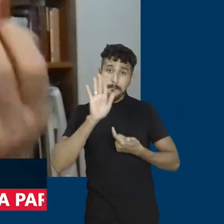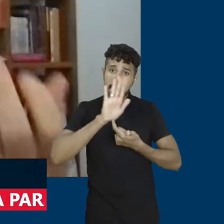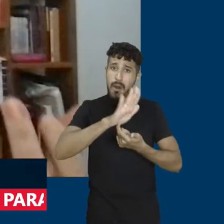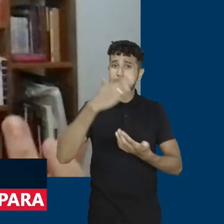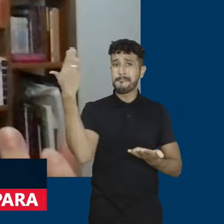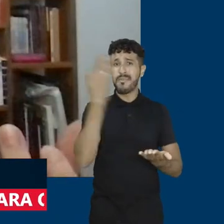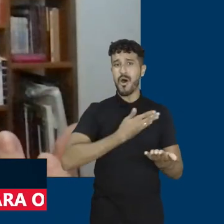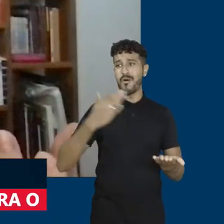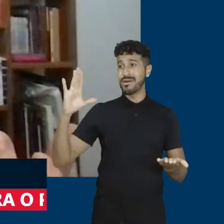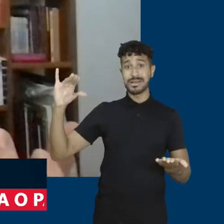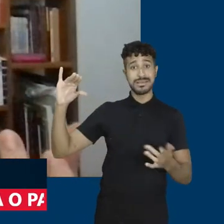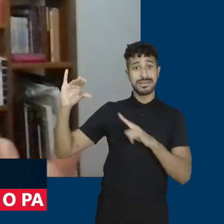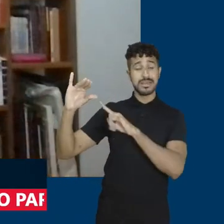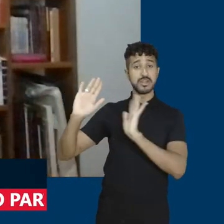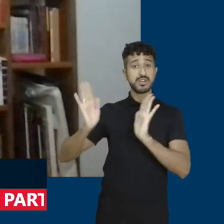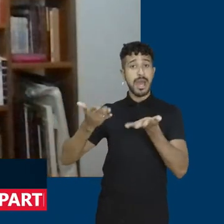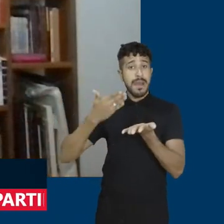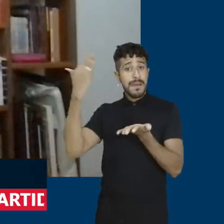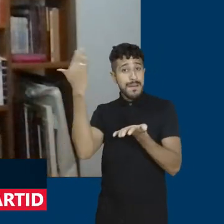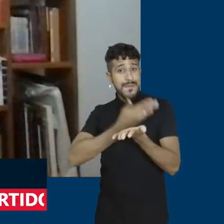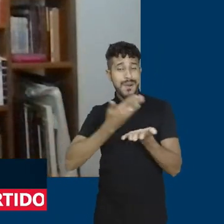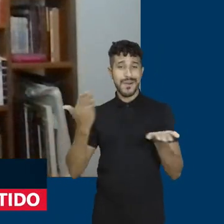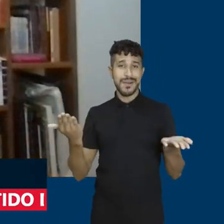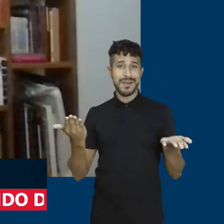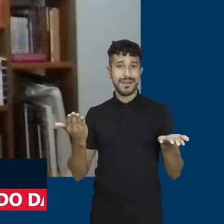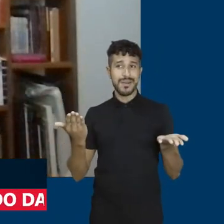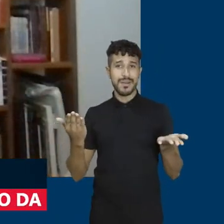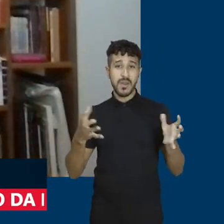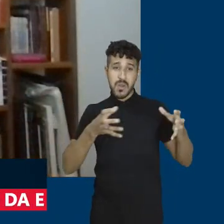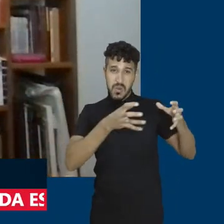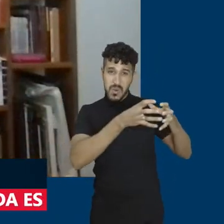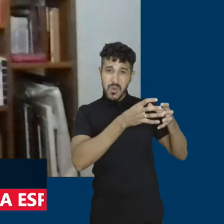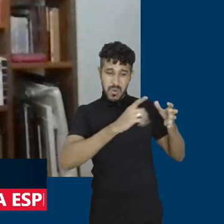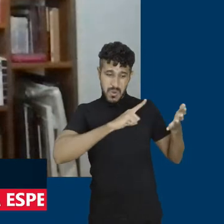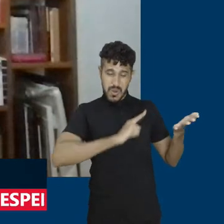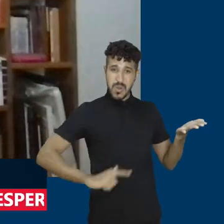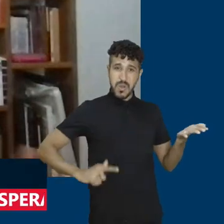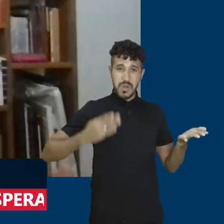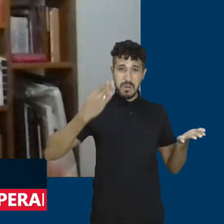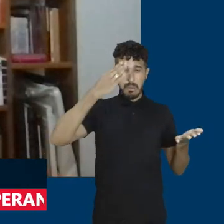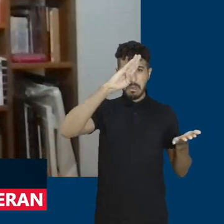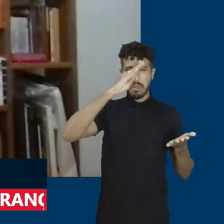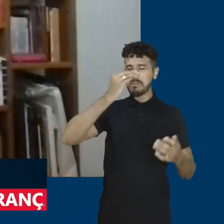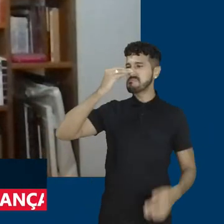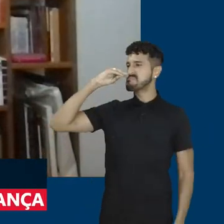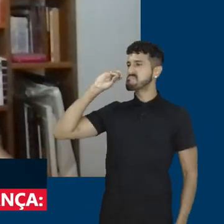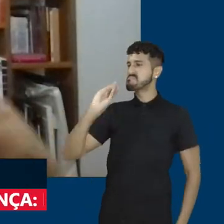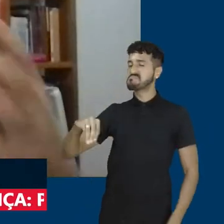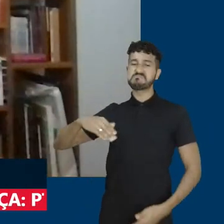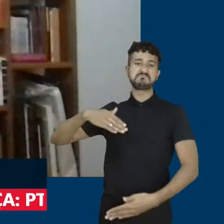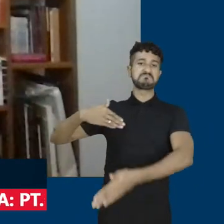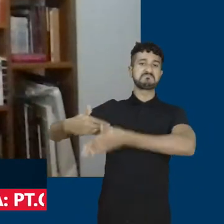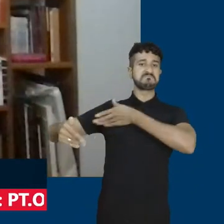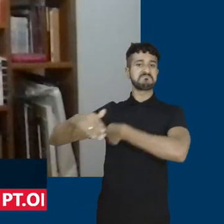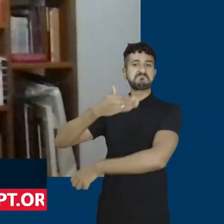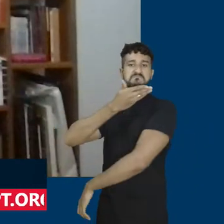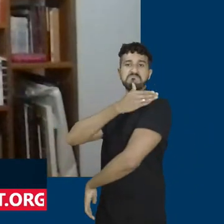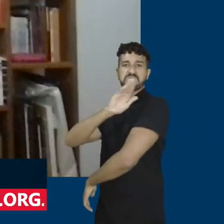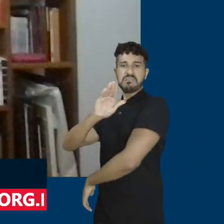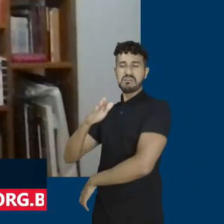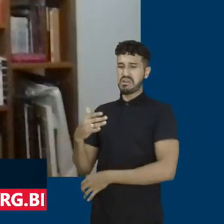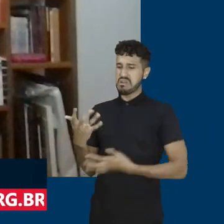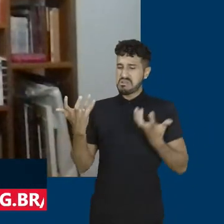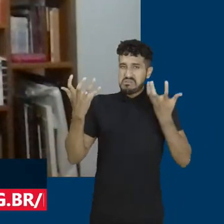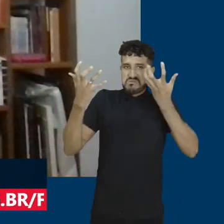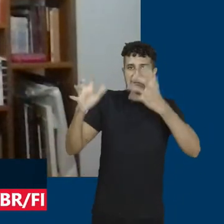A ciência provou. E eles negligenciaram isso, ignoram, não estão nem aí, não